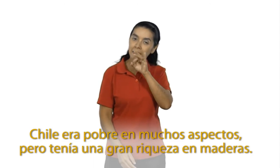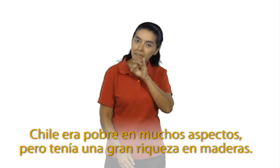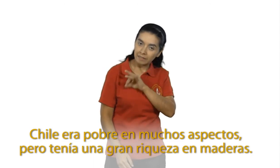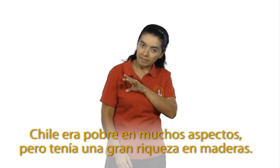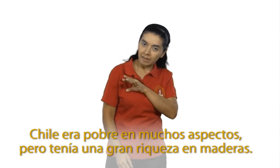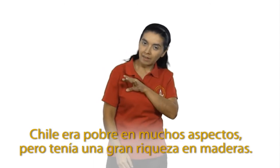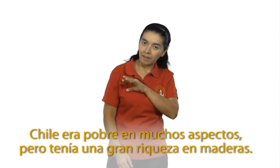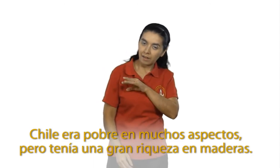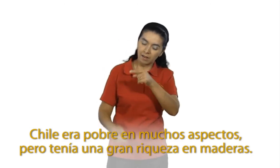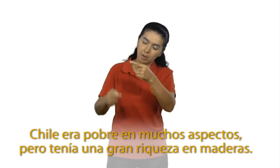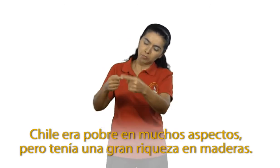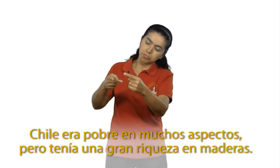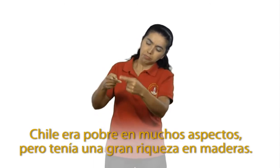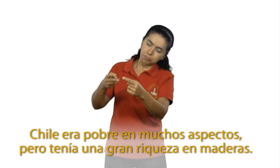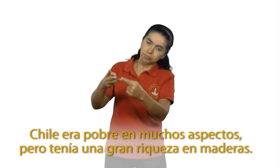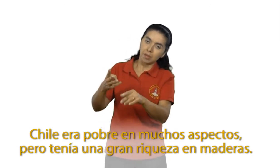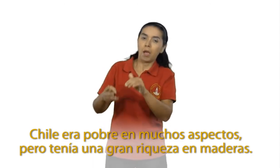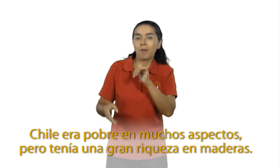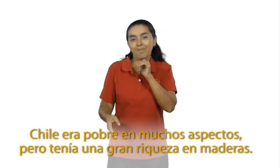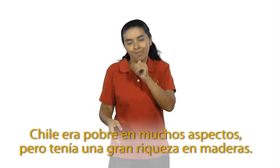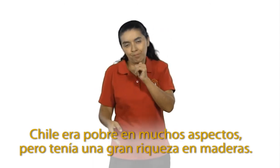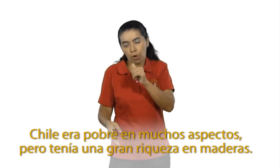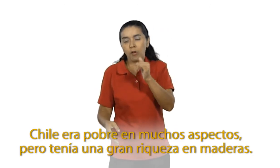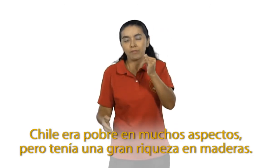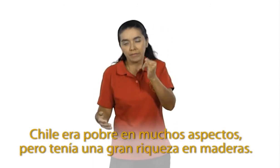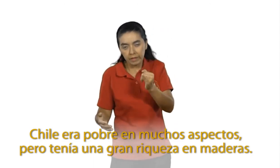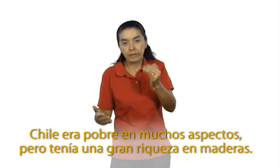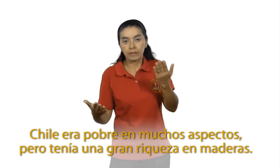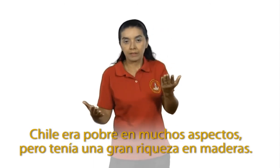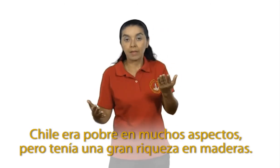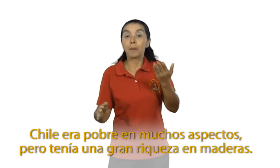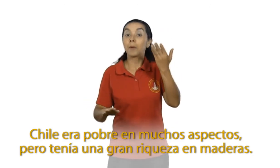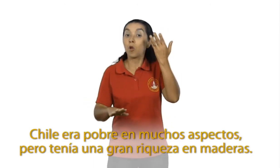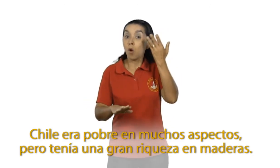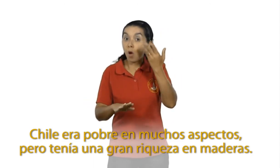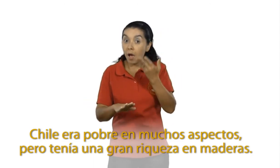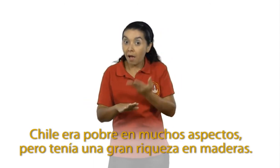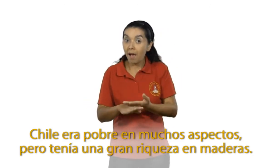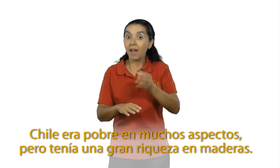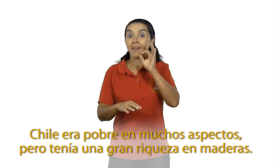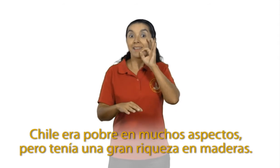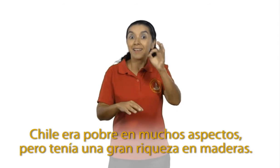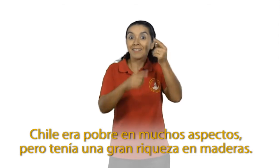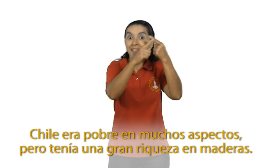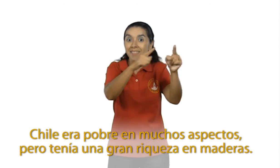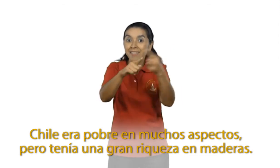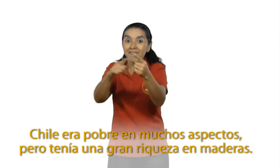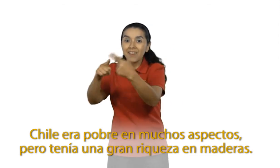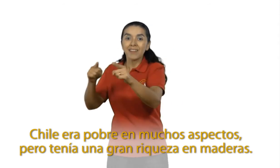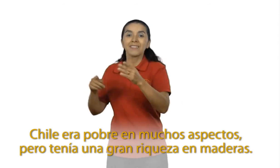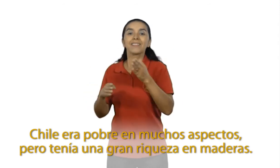Chile era pobre en muchos aspectos pero tenía una gran riqueza en maderas.